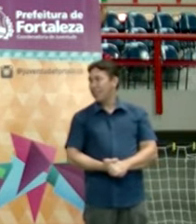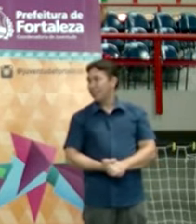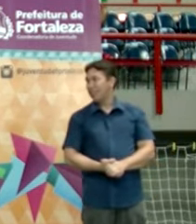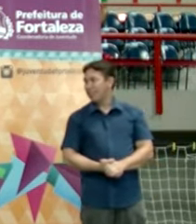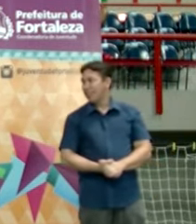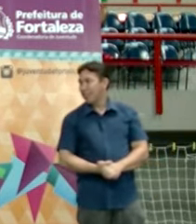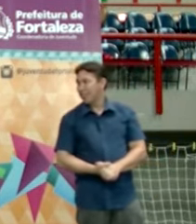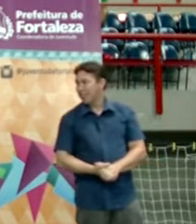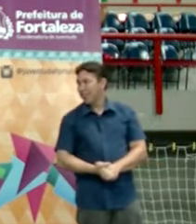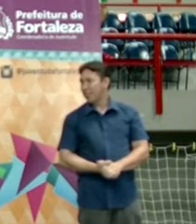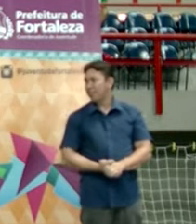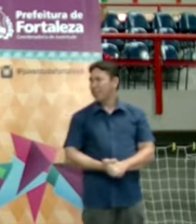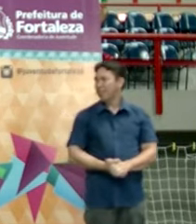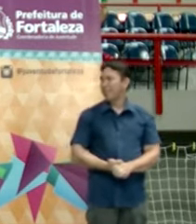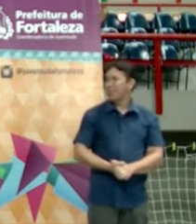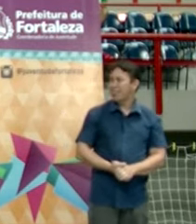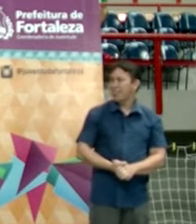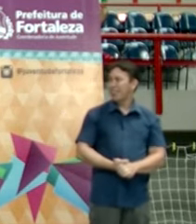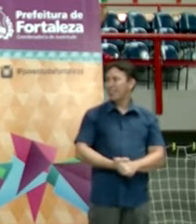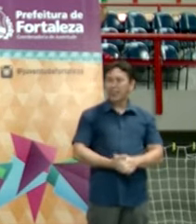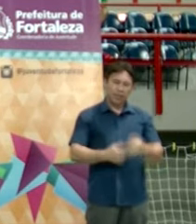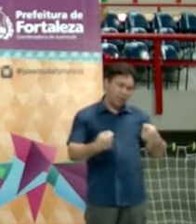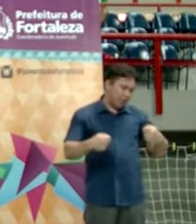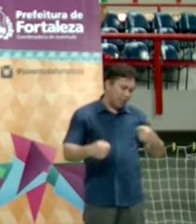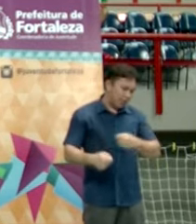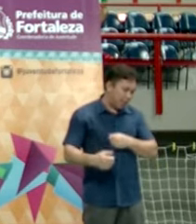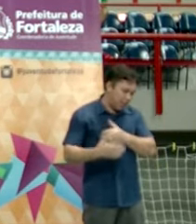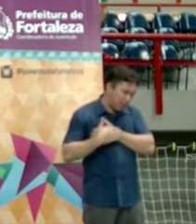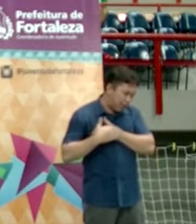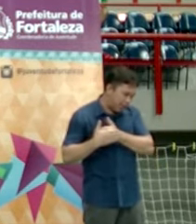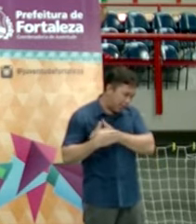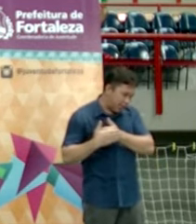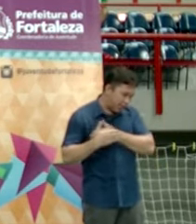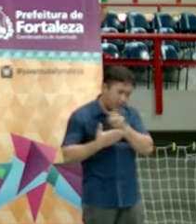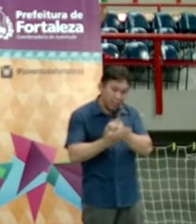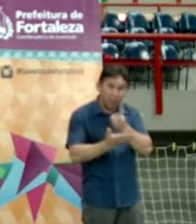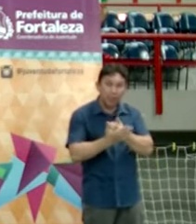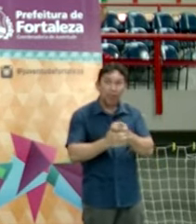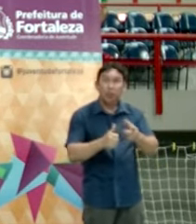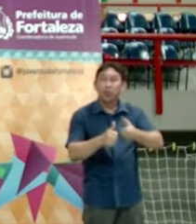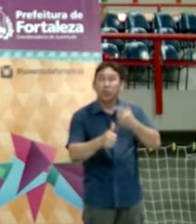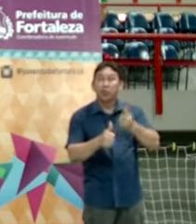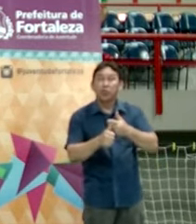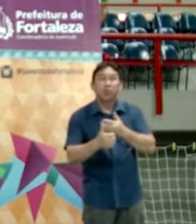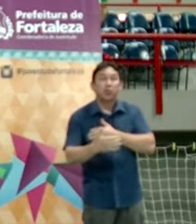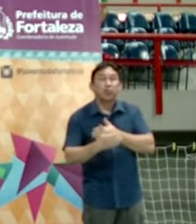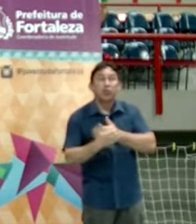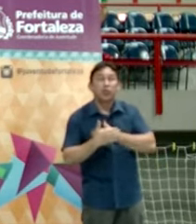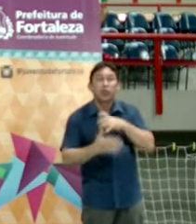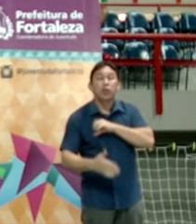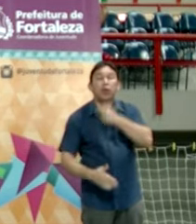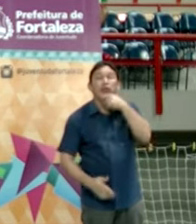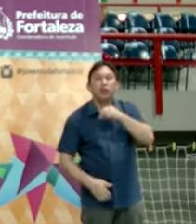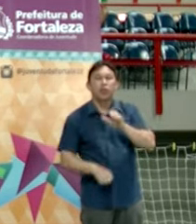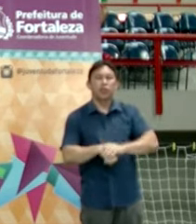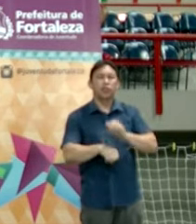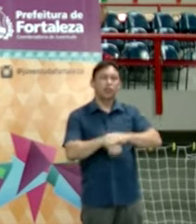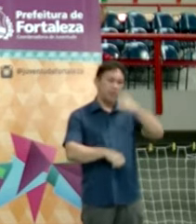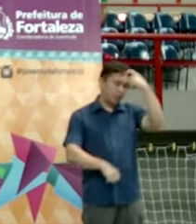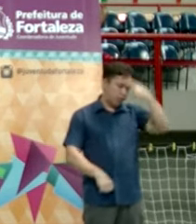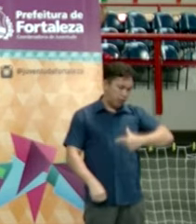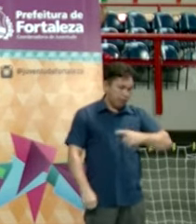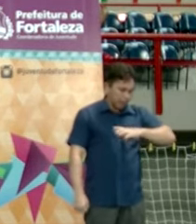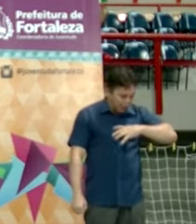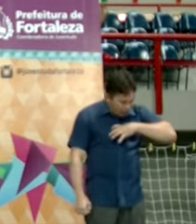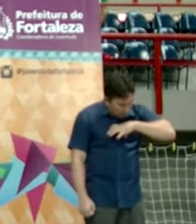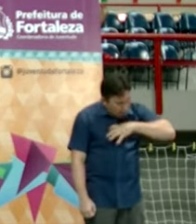Oi? A gente tem que estar sempre apaixonado, não é não? Primeiro você tem que estar apaixonado por você mesmo. A partir